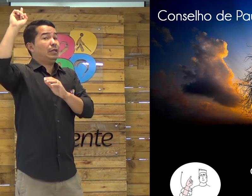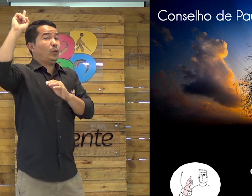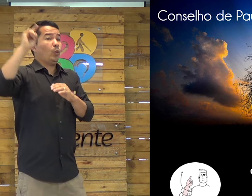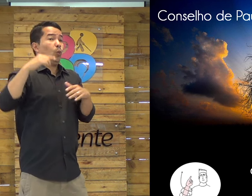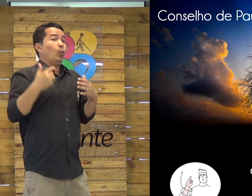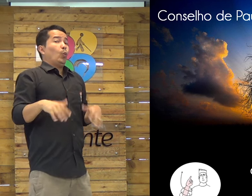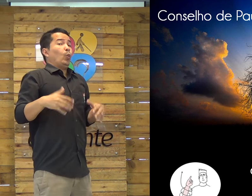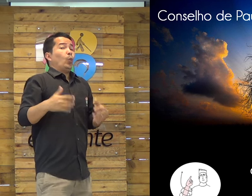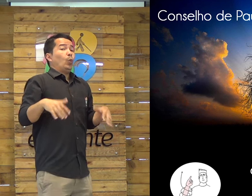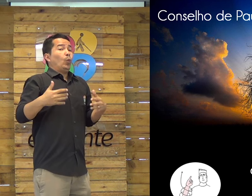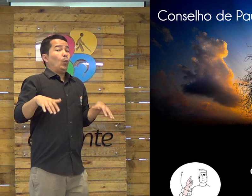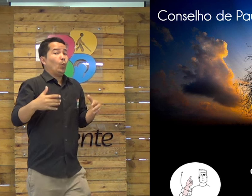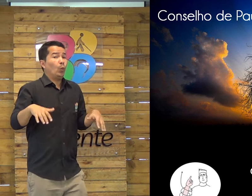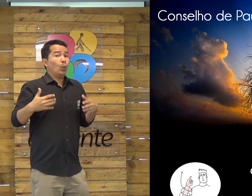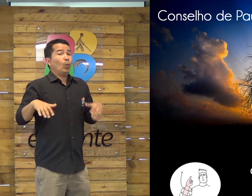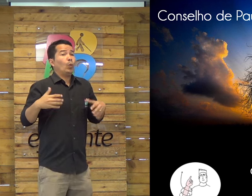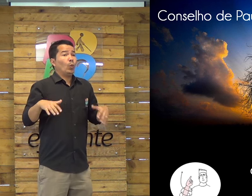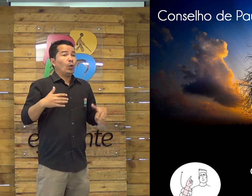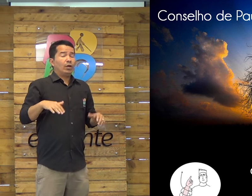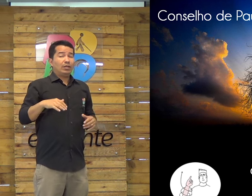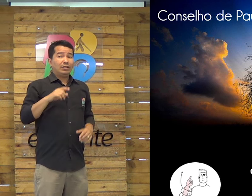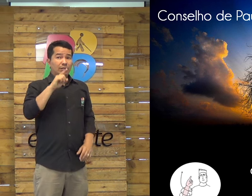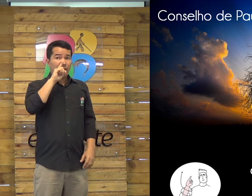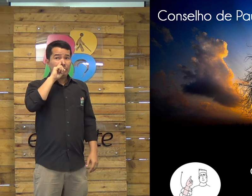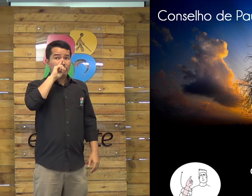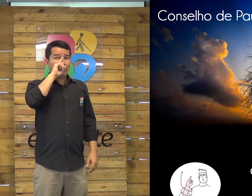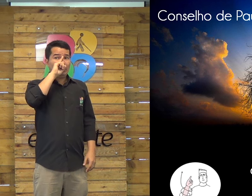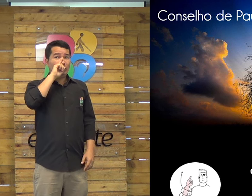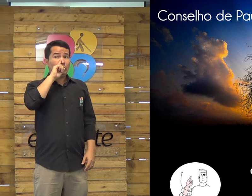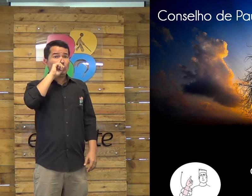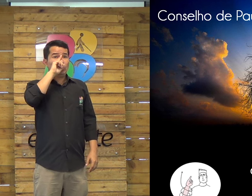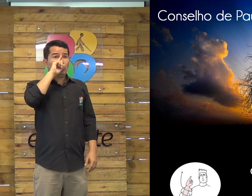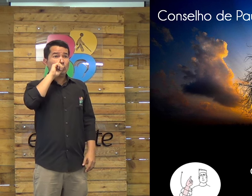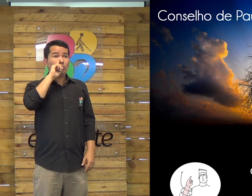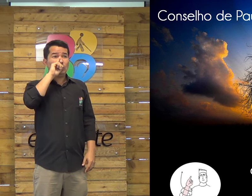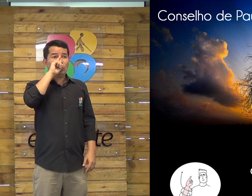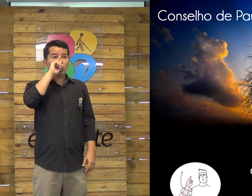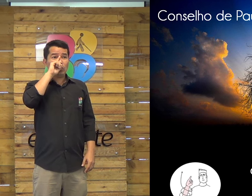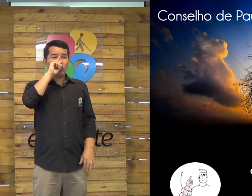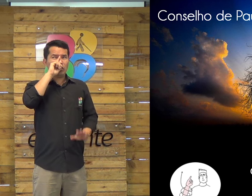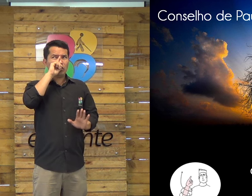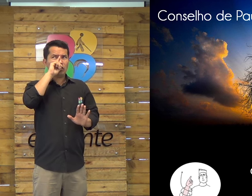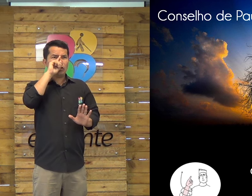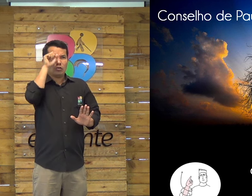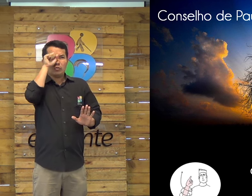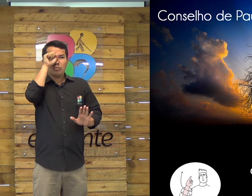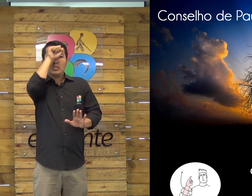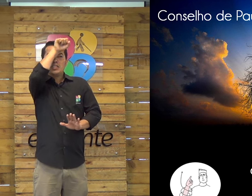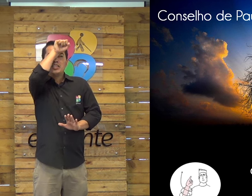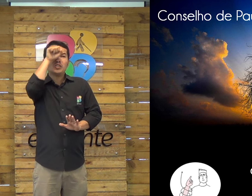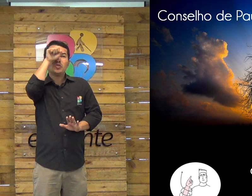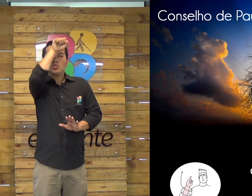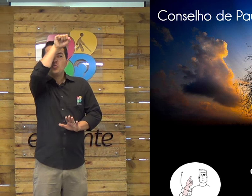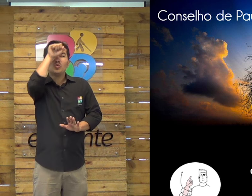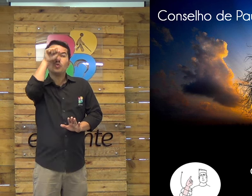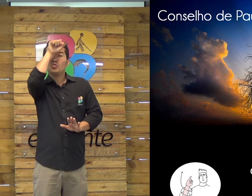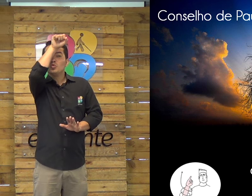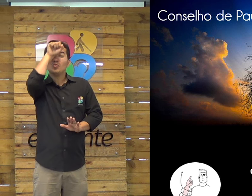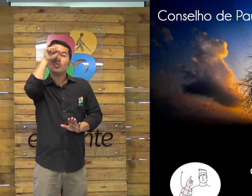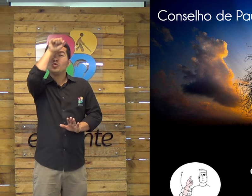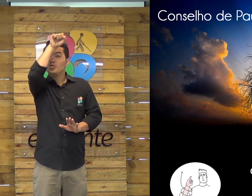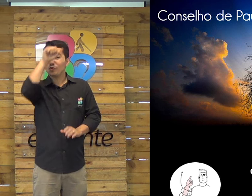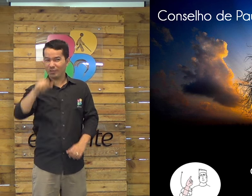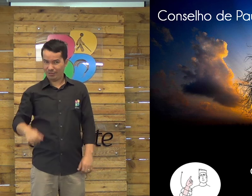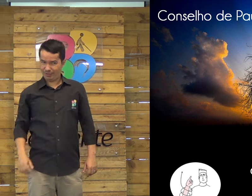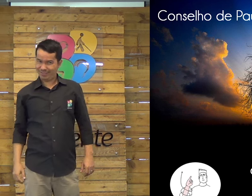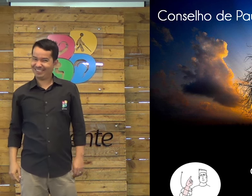Porque um dia você vai chegar de frente com Deus e aí você vai ter que se explicar. Isso é muito perigoso. Não, mas muito,